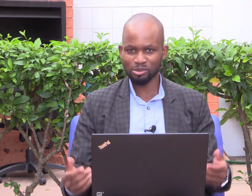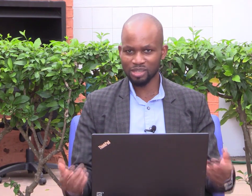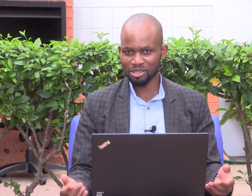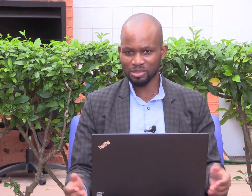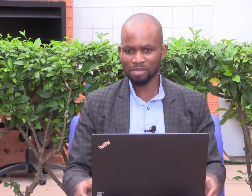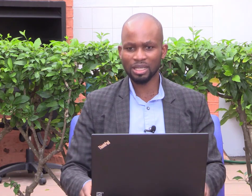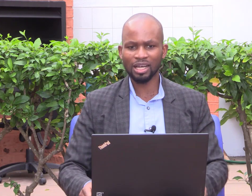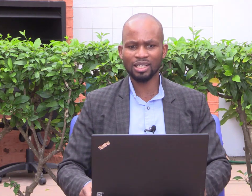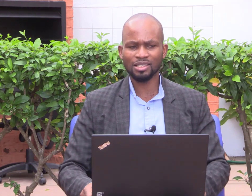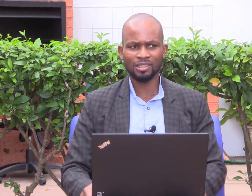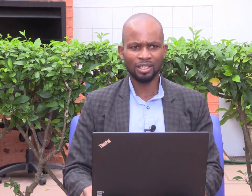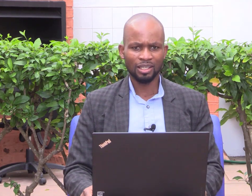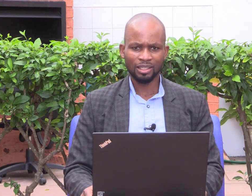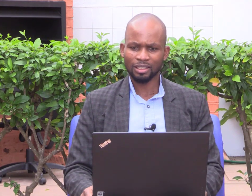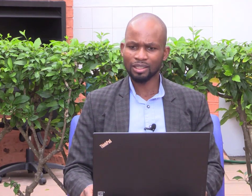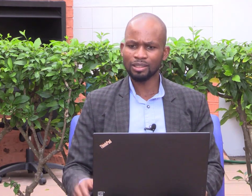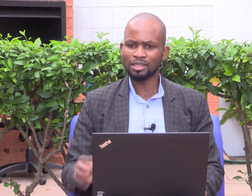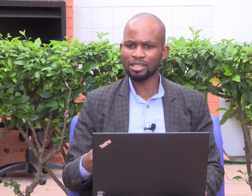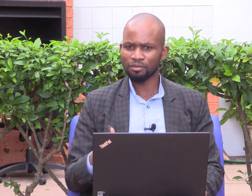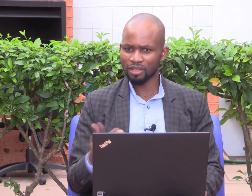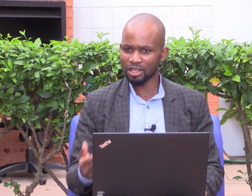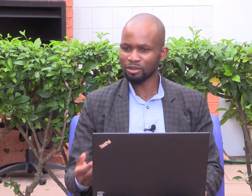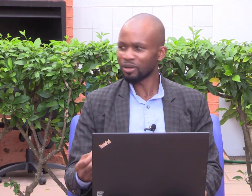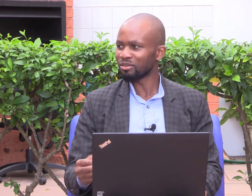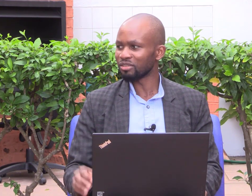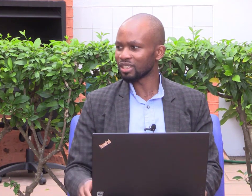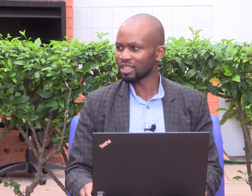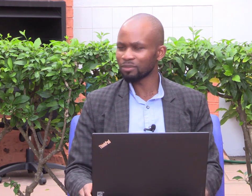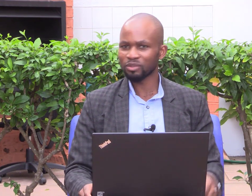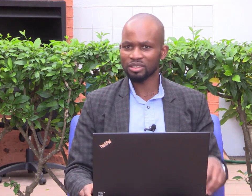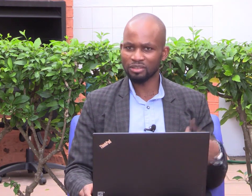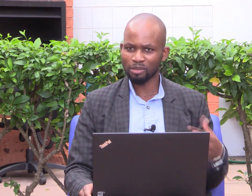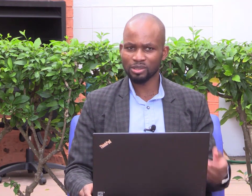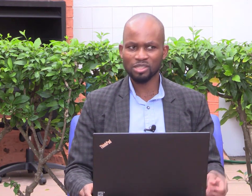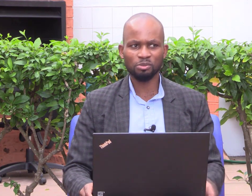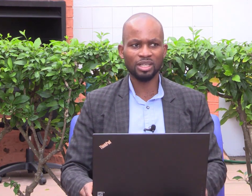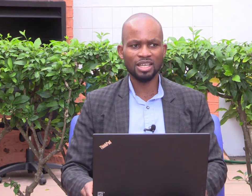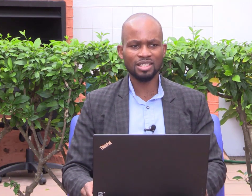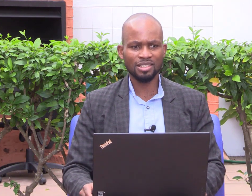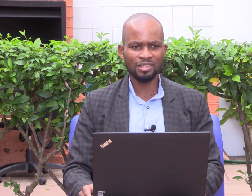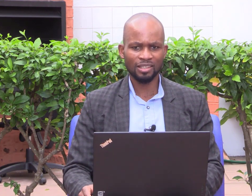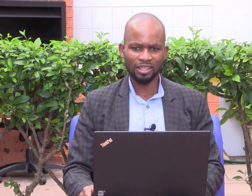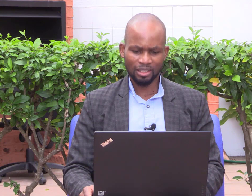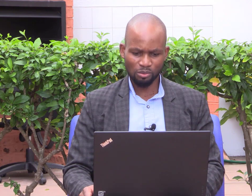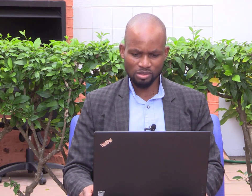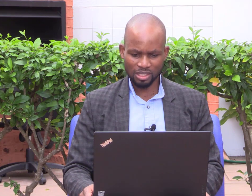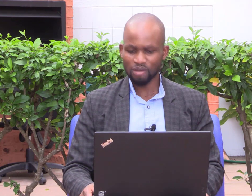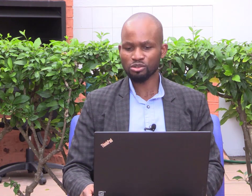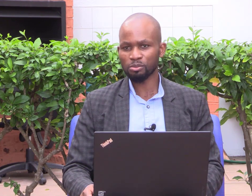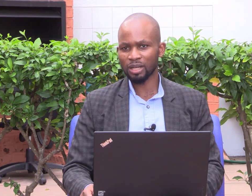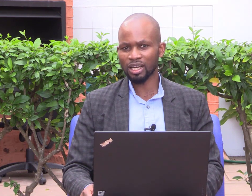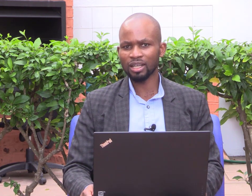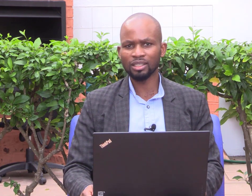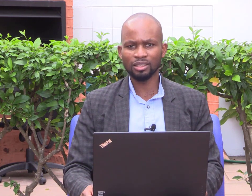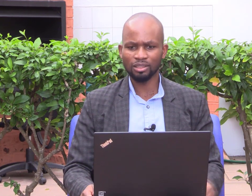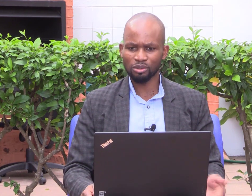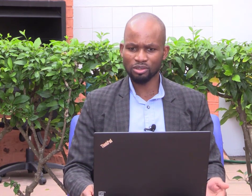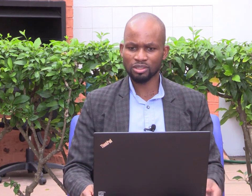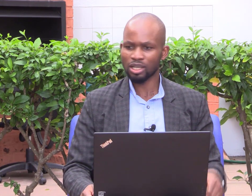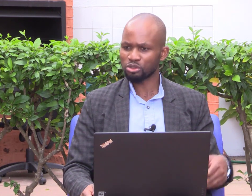mulheres moçambicanas que desafiaram a vida, tiveram muitas experiências e conseguiram superar e hoje